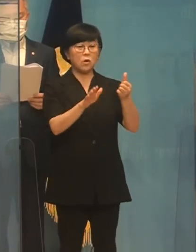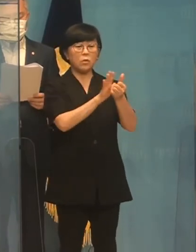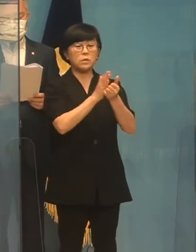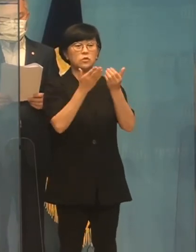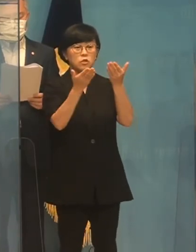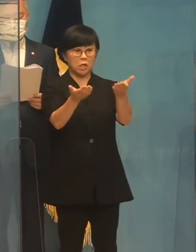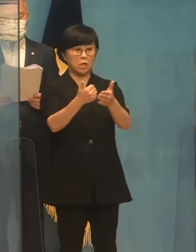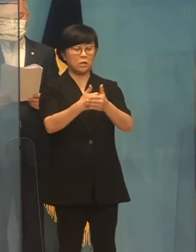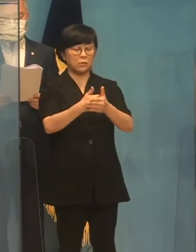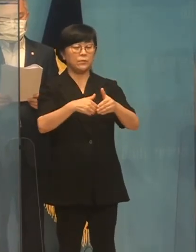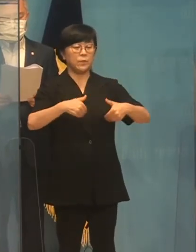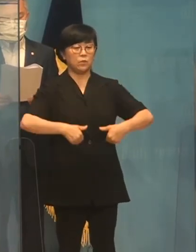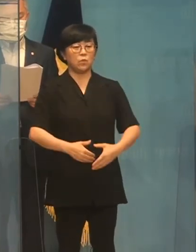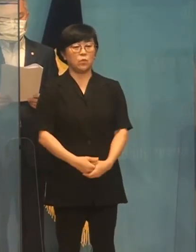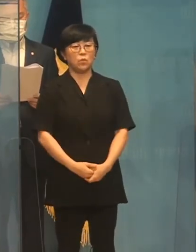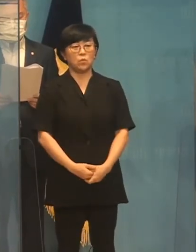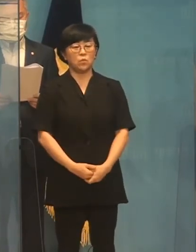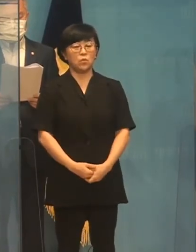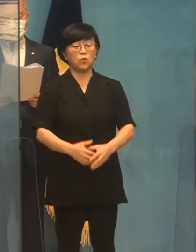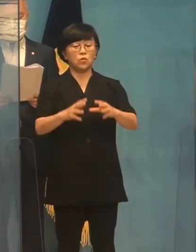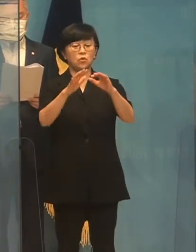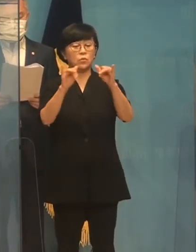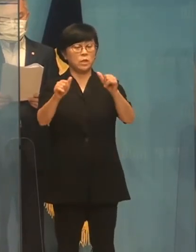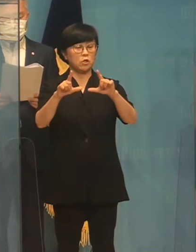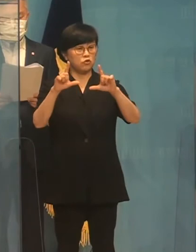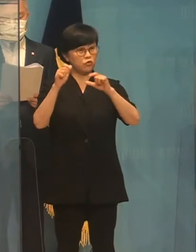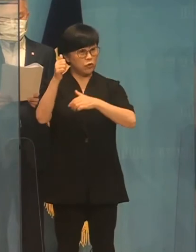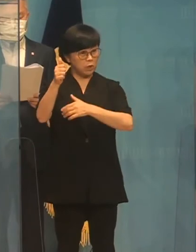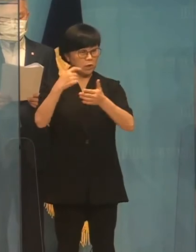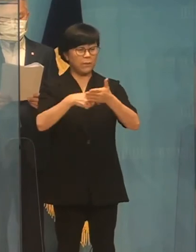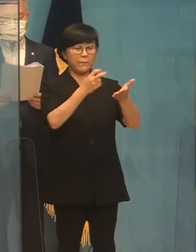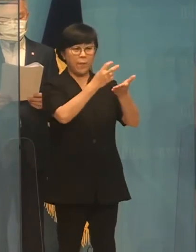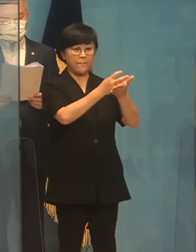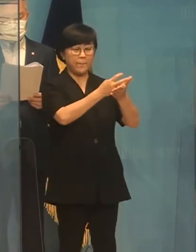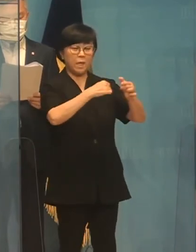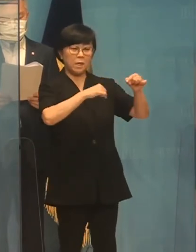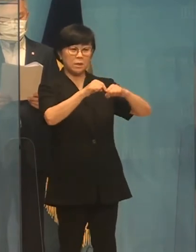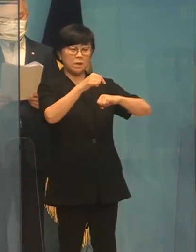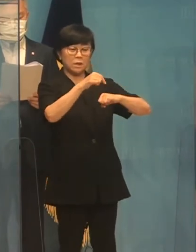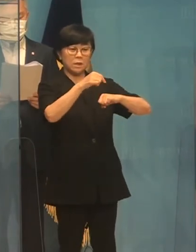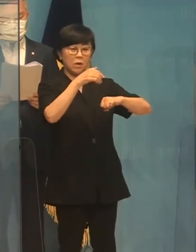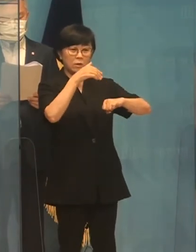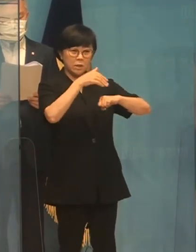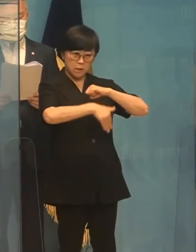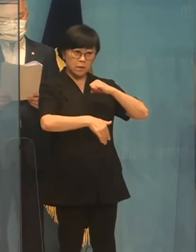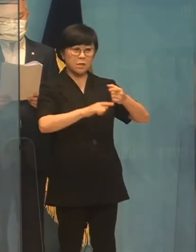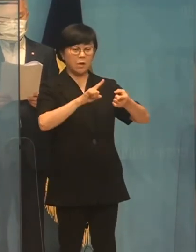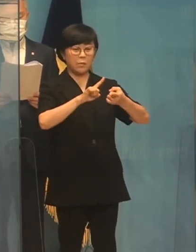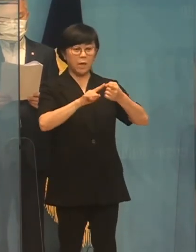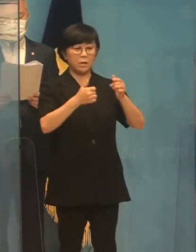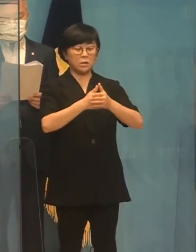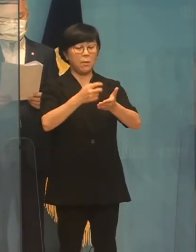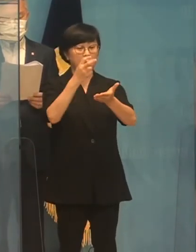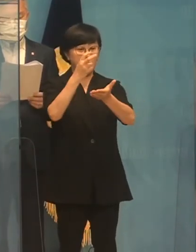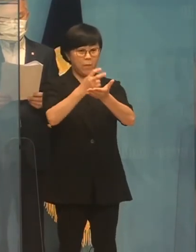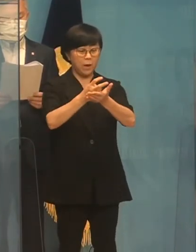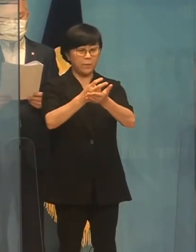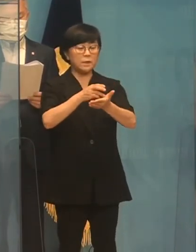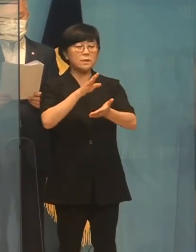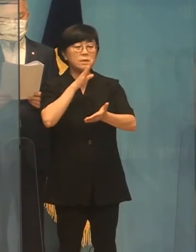서비스로 정착되어야 합니다. 국민이 주인이 되는 사법 시스템, 법 앞의 평등이 실질적으로 구현되는